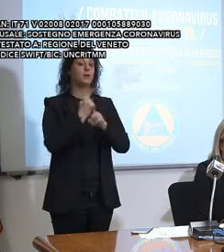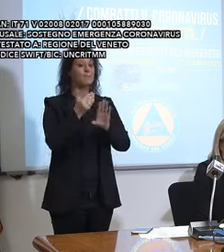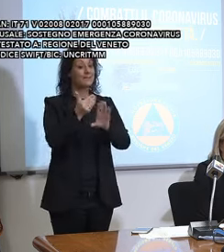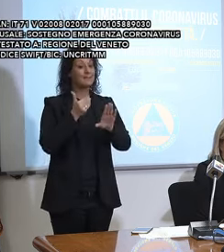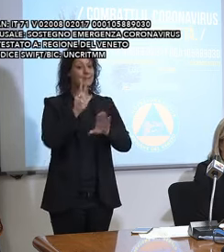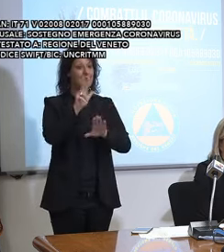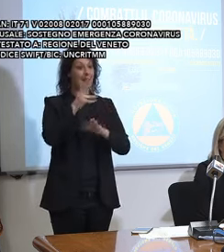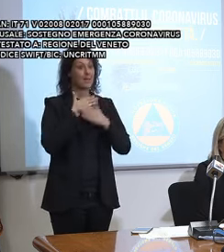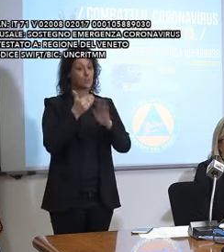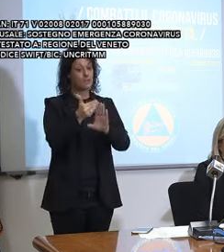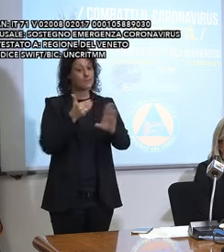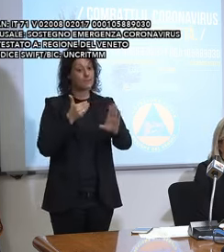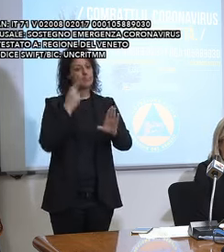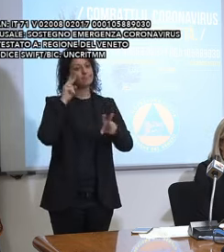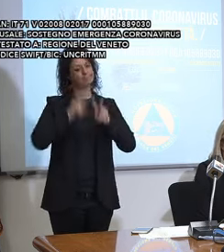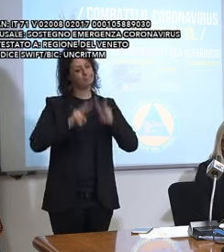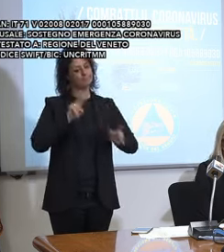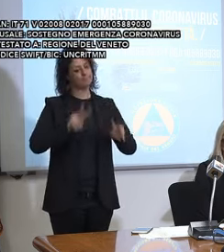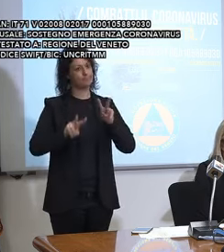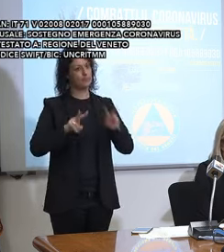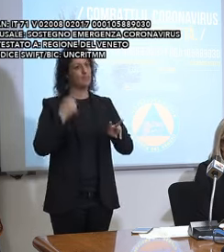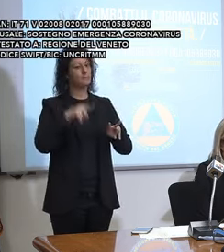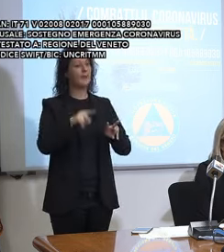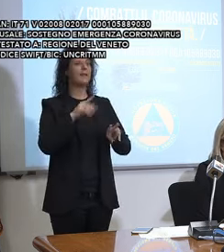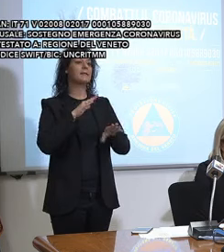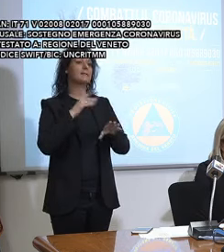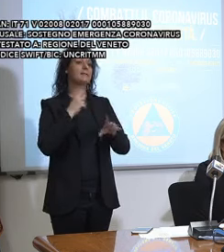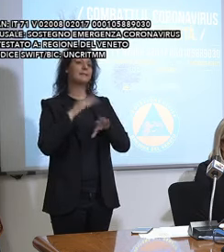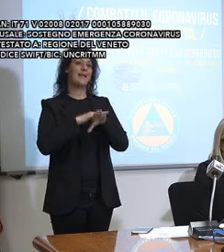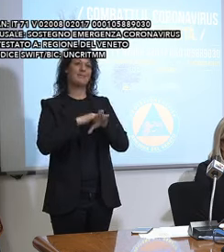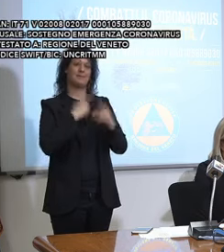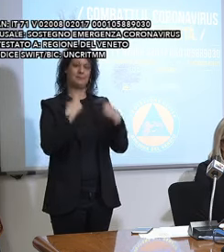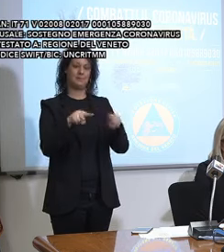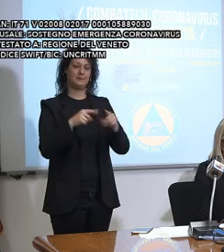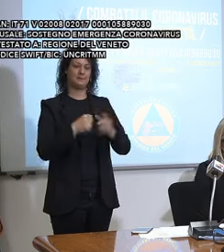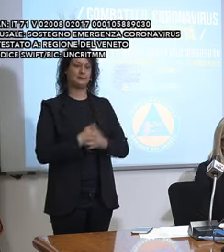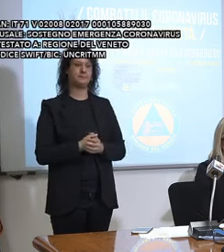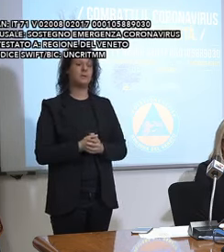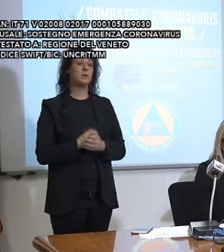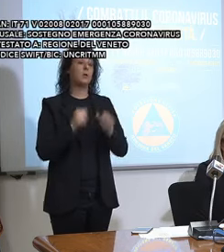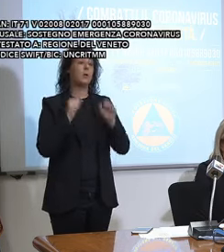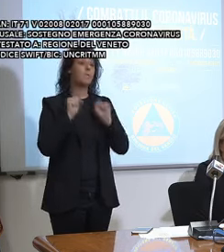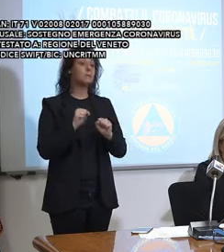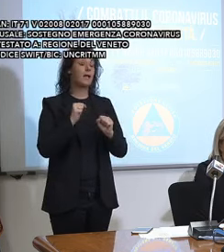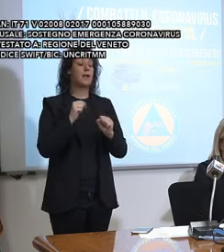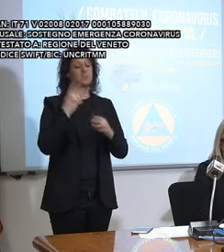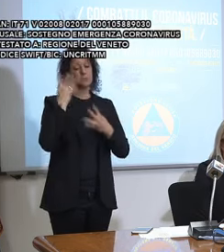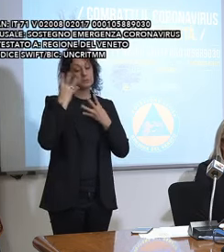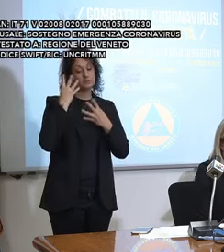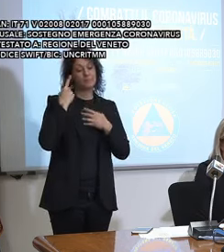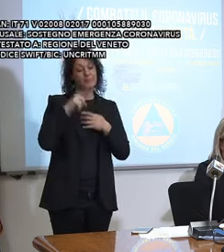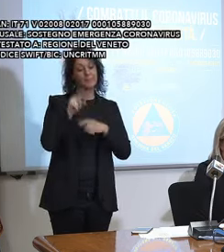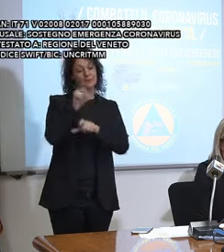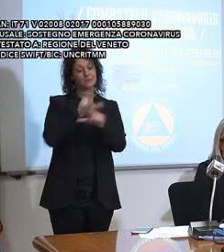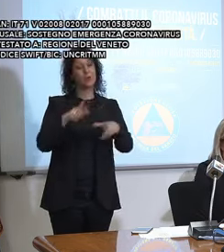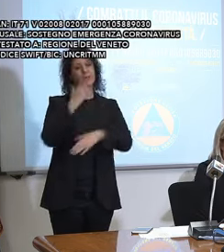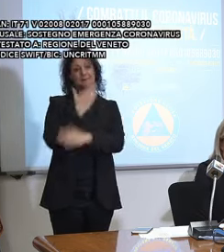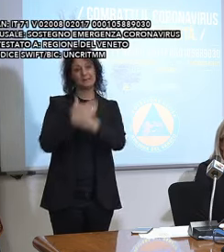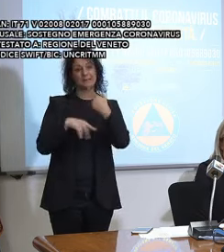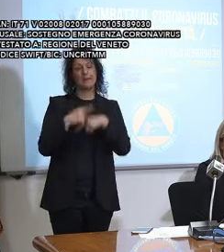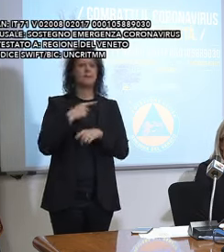questi servizi, anche se ripeto, forse possiamo fare un ragionamento sui disabili, nel senso perché